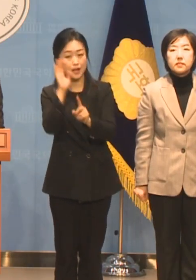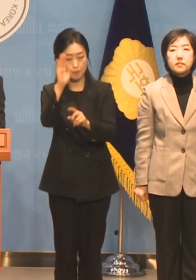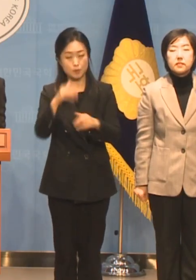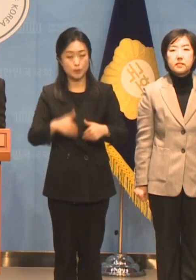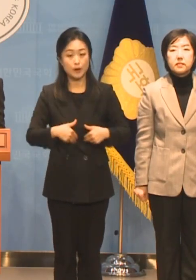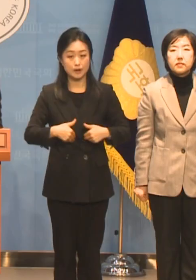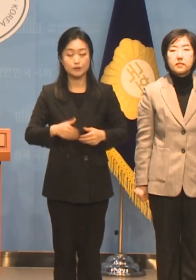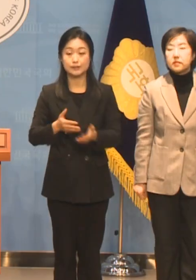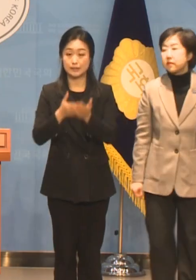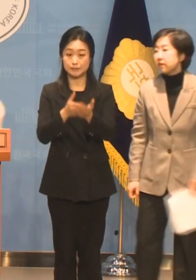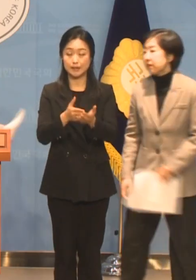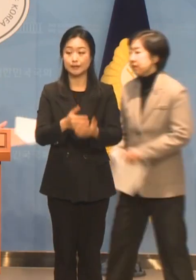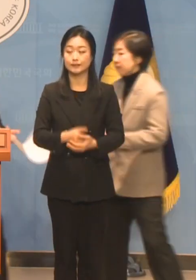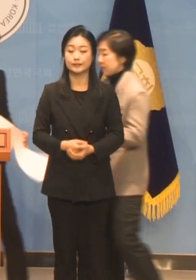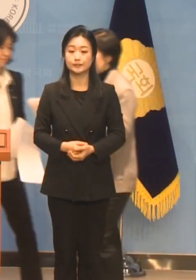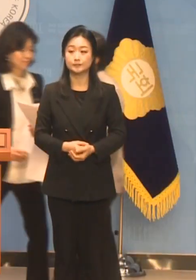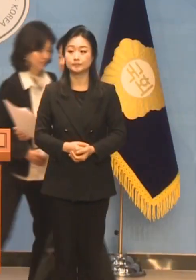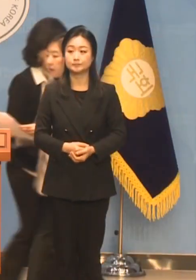보입니다.